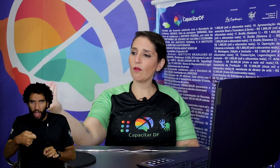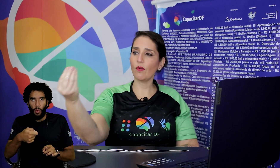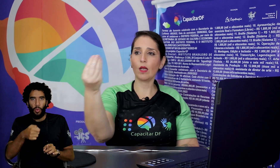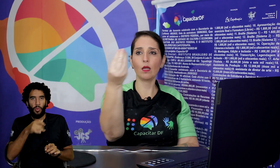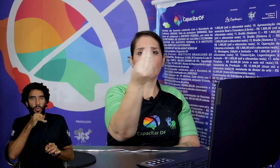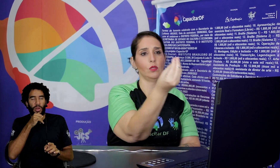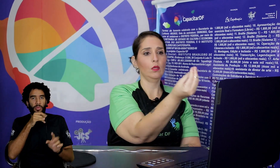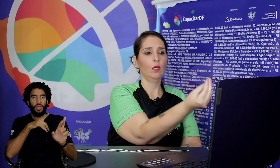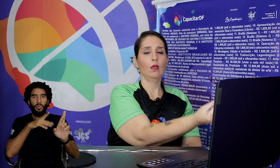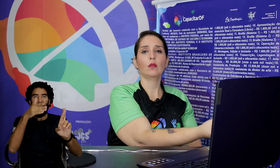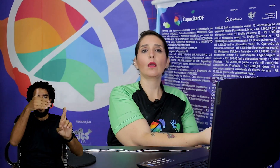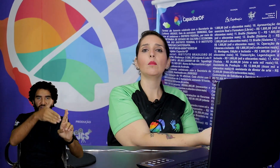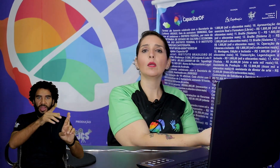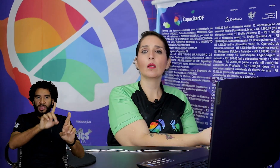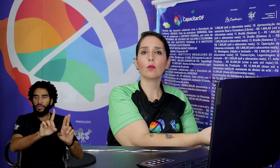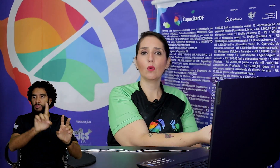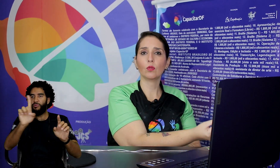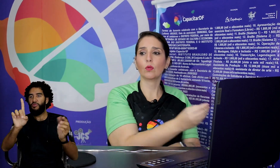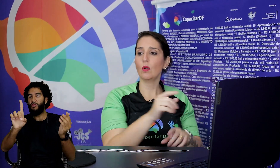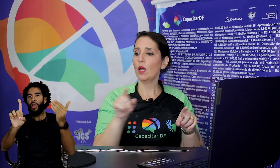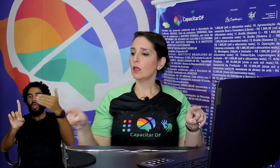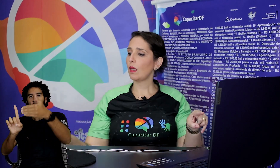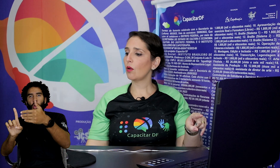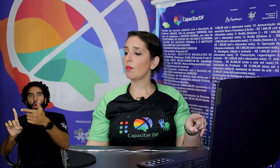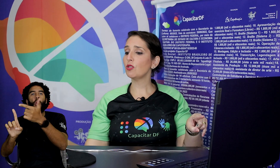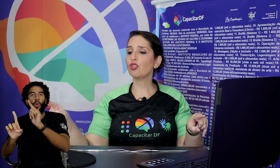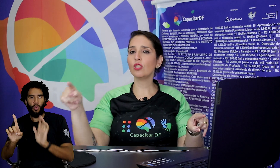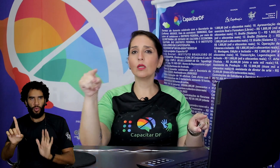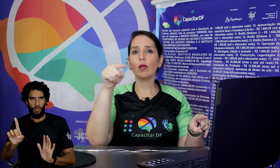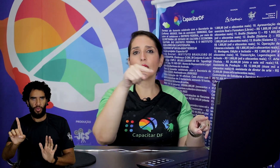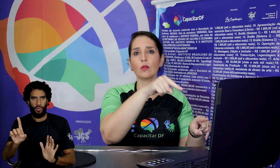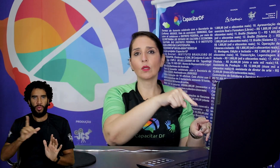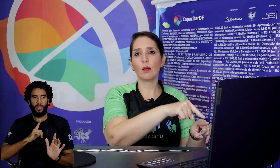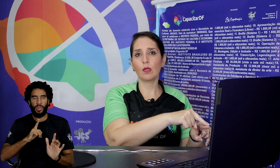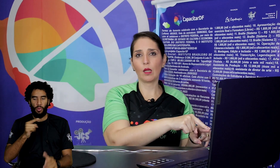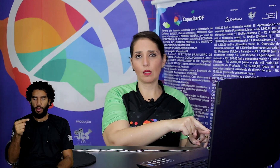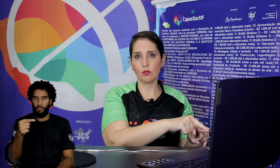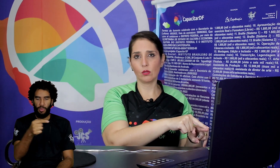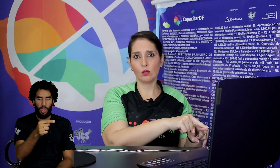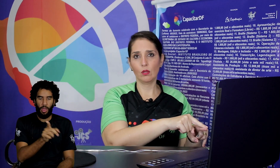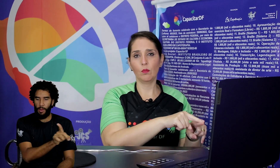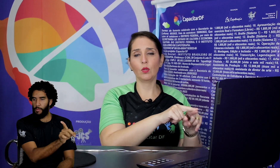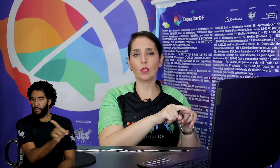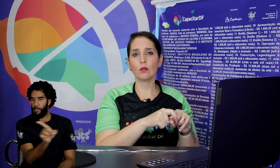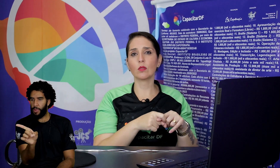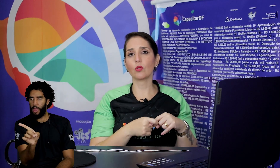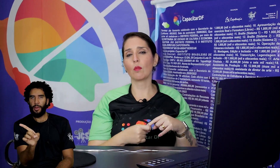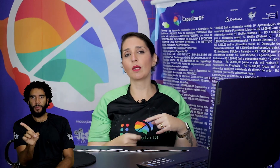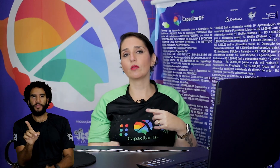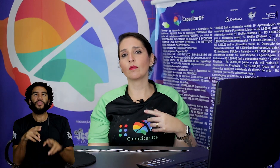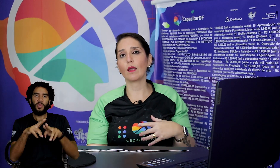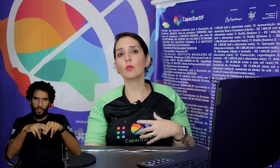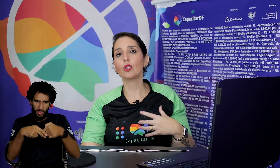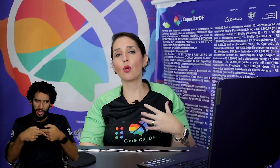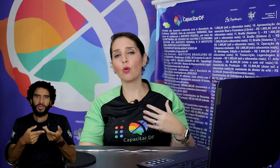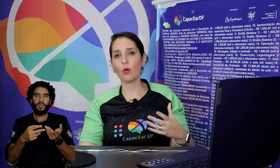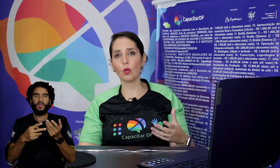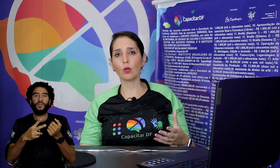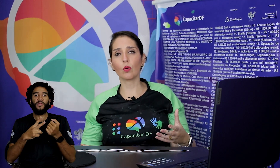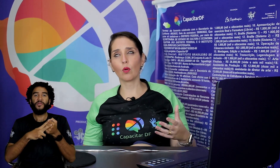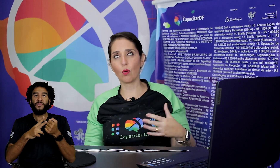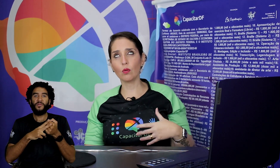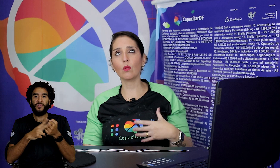em um referente e termina no outro. Tem uma direcionalidade. Por isso são chamados verbos